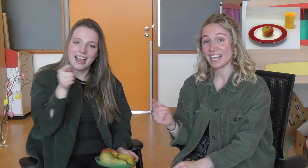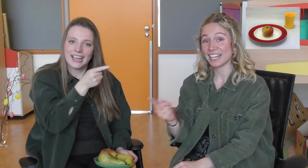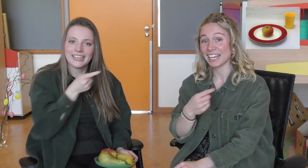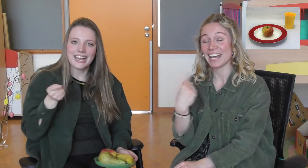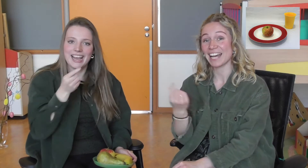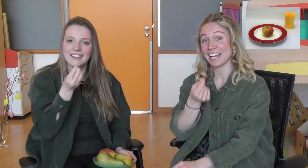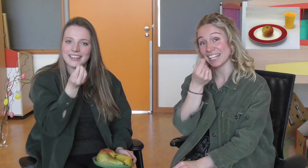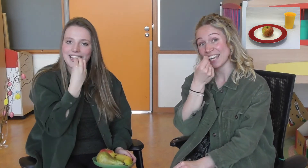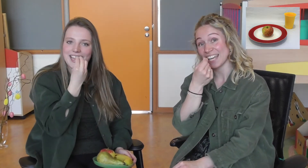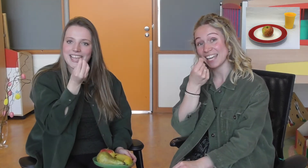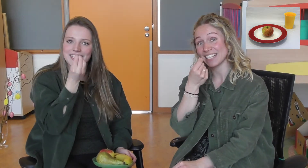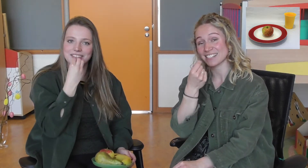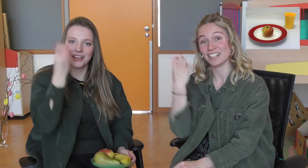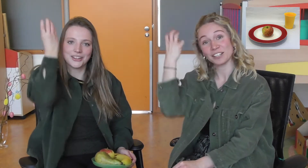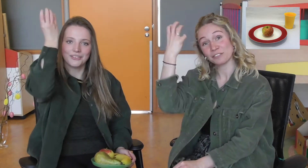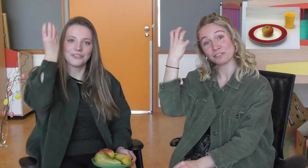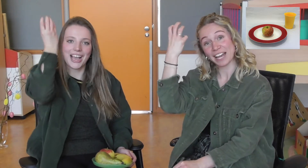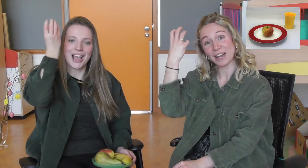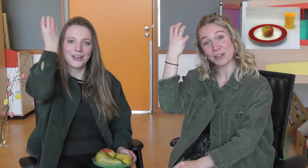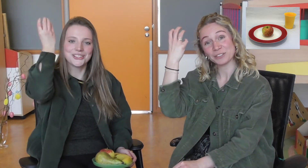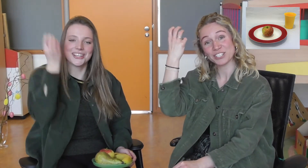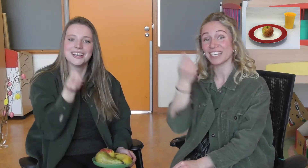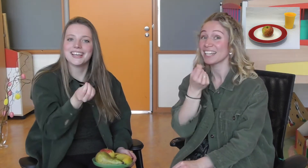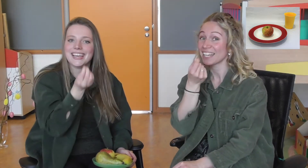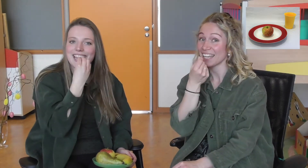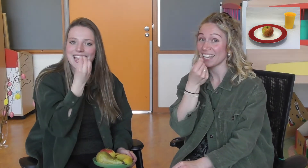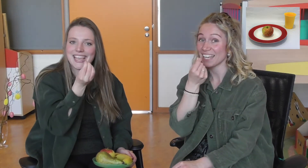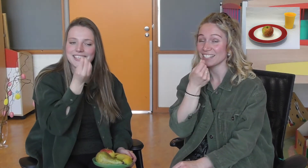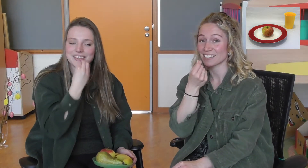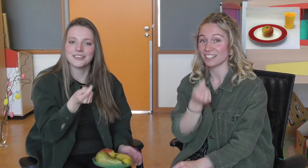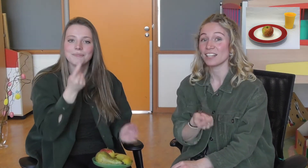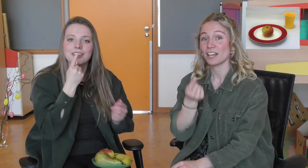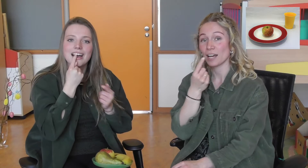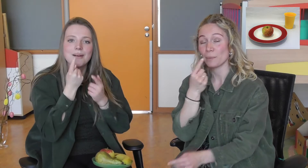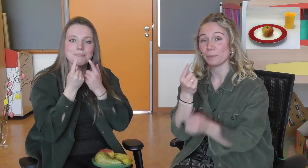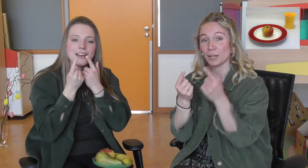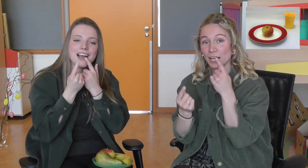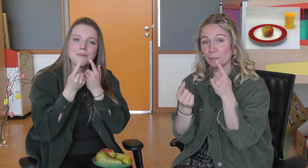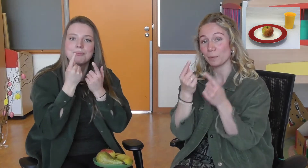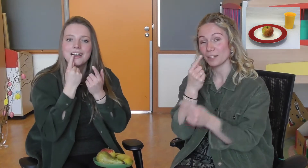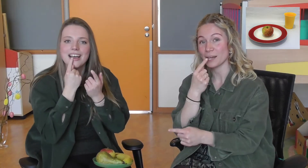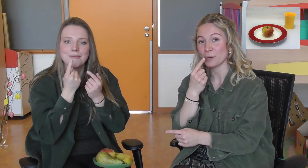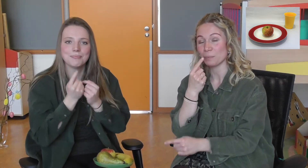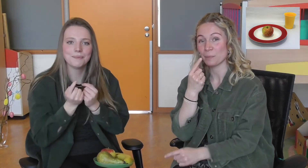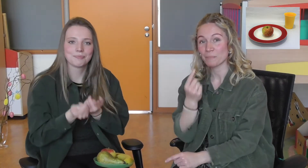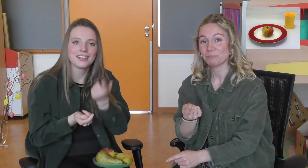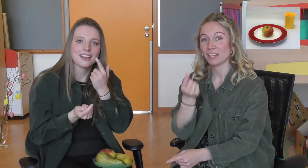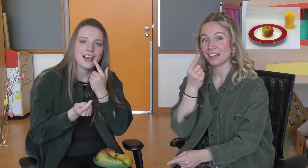Wij gaan eten, fruitje eten, hap, hap, hap.